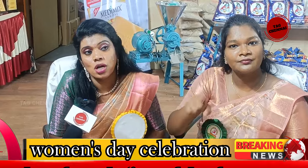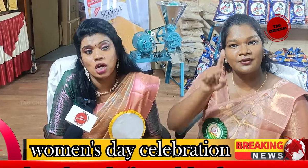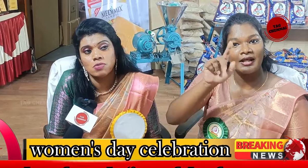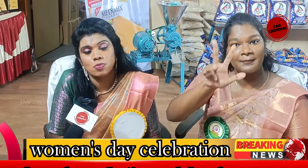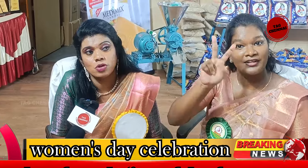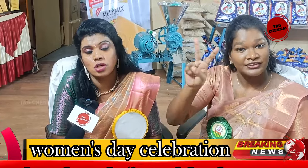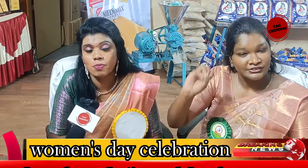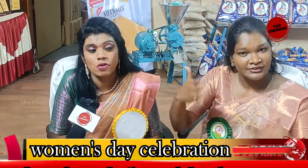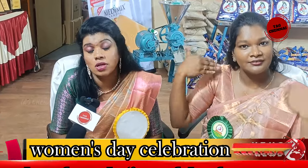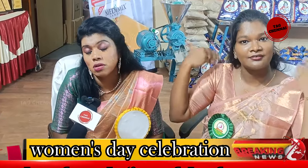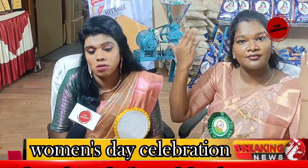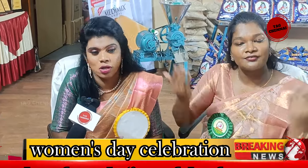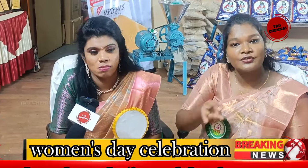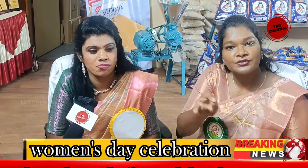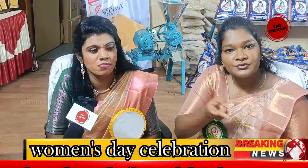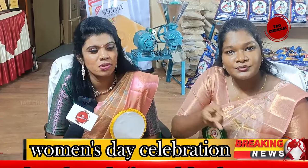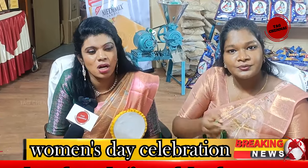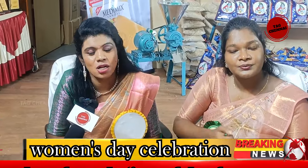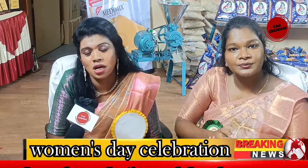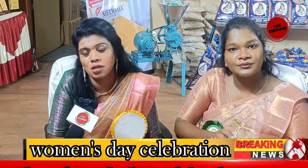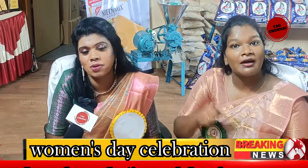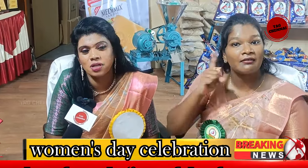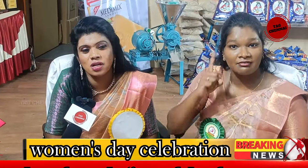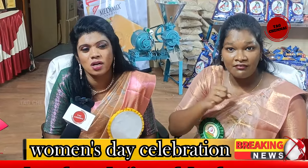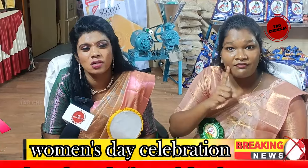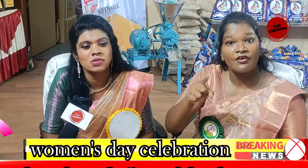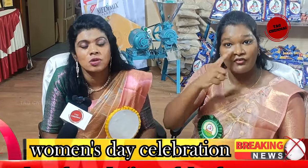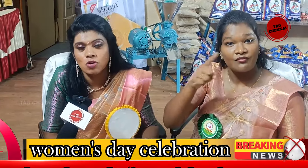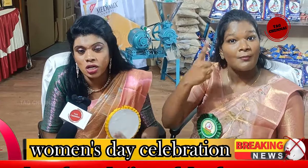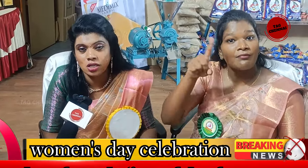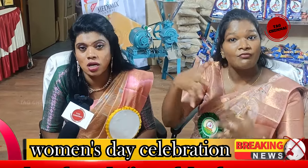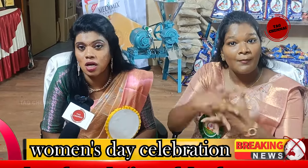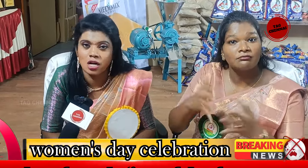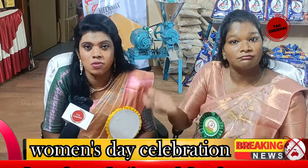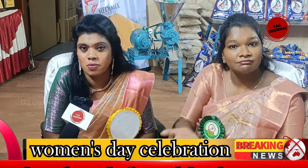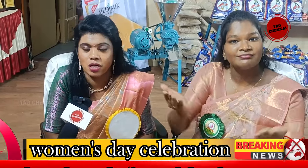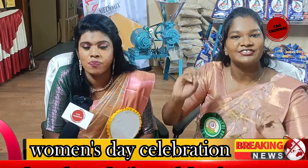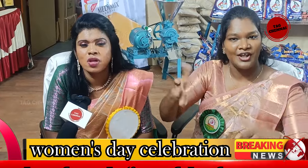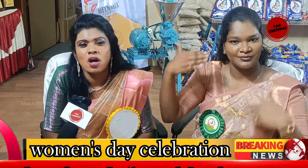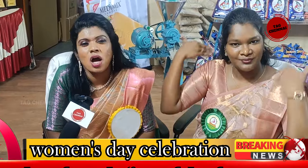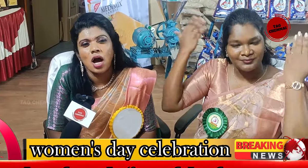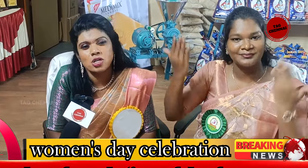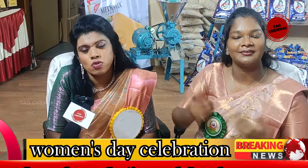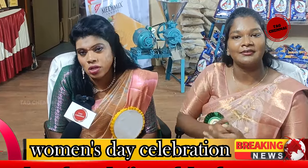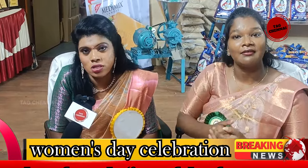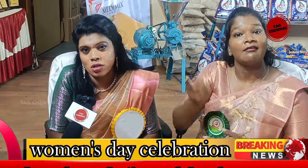1981 ஆரம்பித்த பேர் ரெண்டு பேர் வந்து காதிகளாத பெண்களுக்காக முன்னேற்றத்துக்காக ஆரம்பிக்கப்பட்டாங்க. அன்புடன் தான்